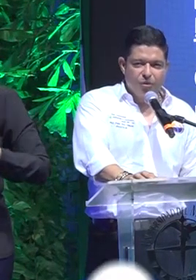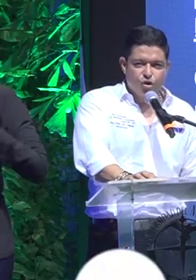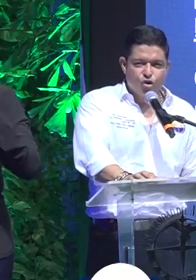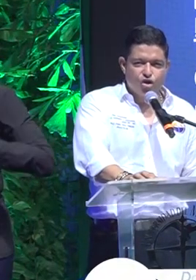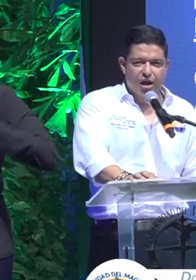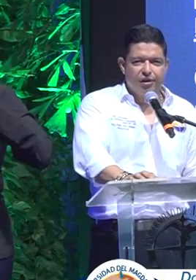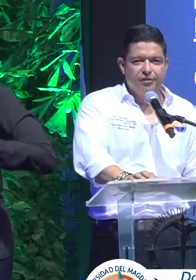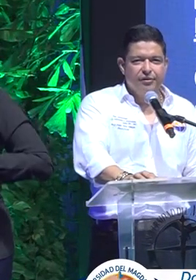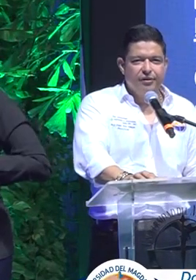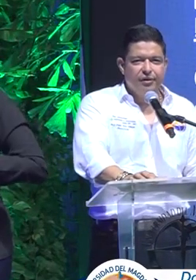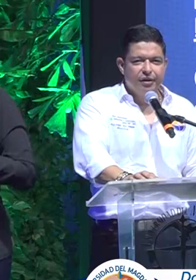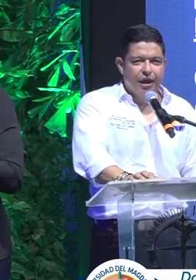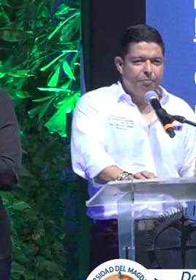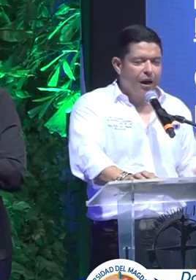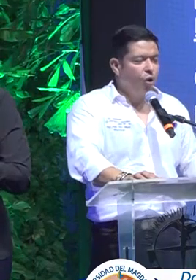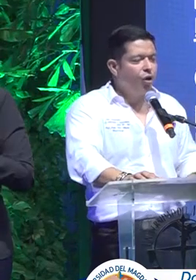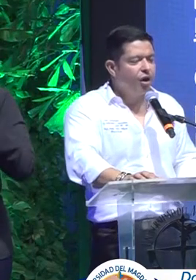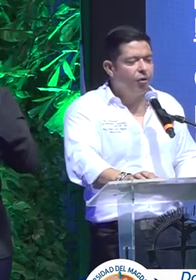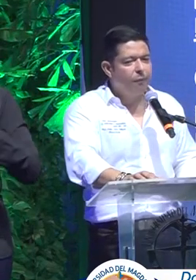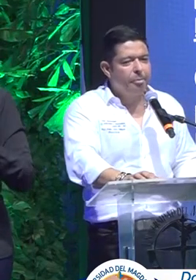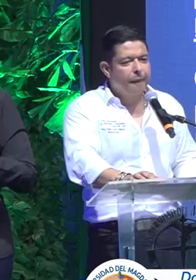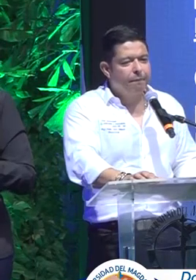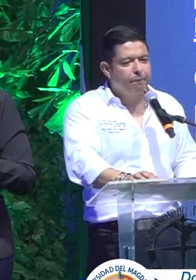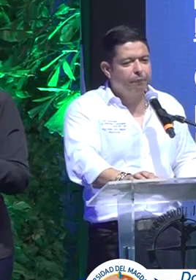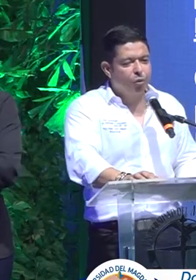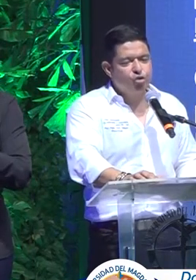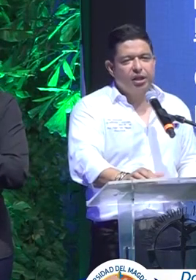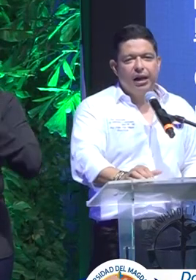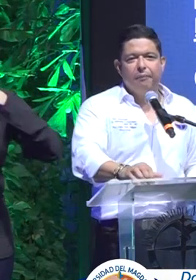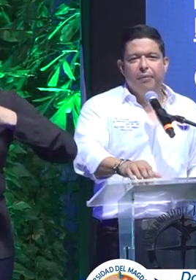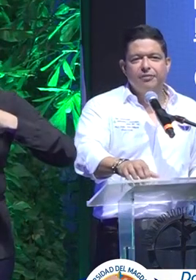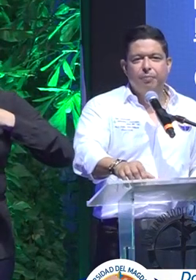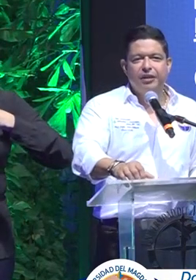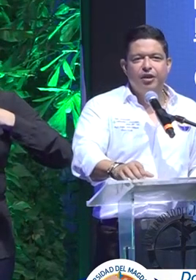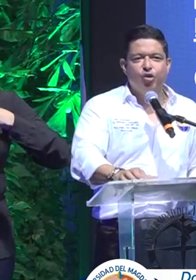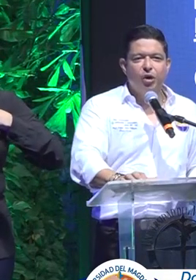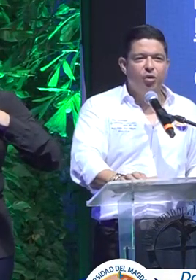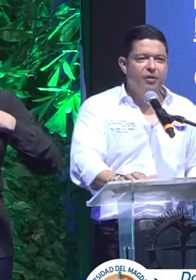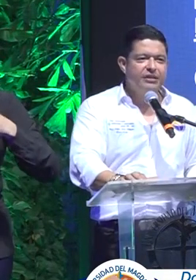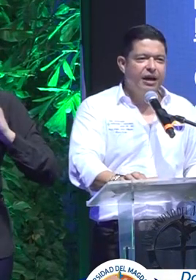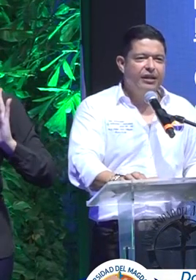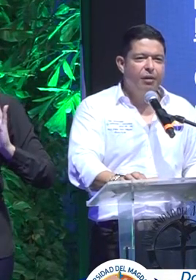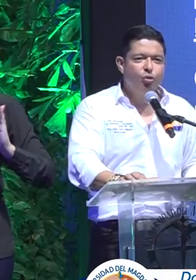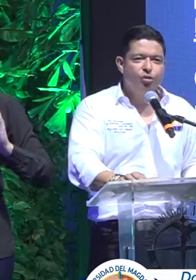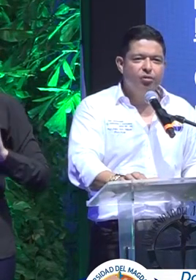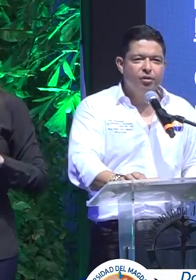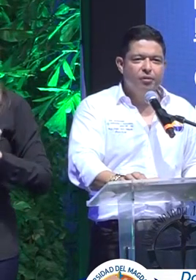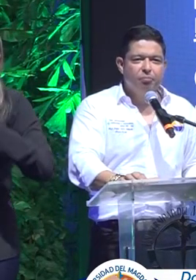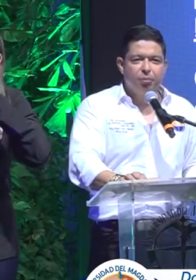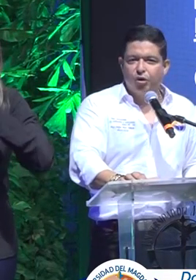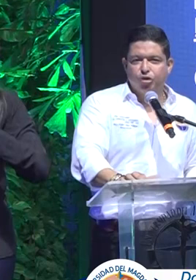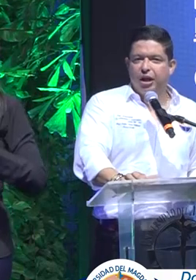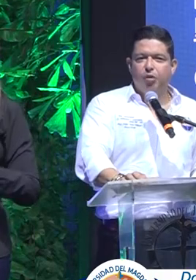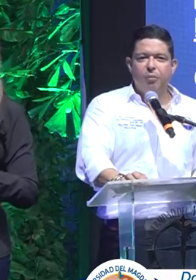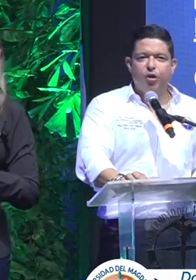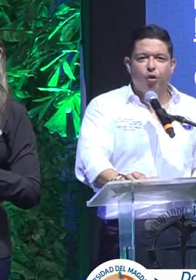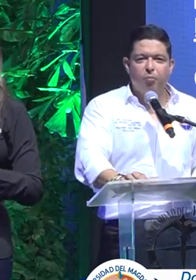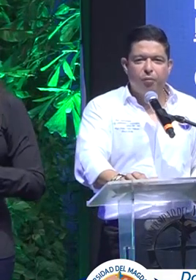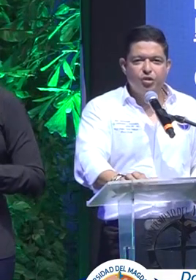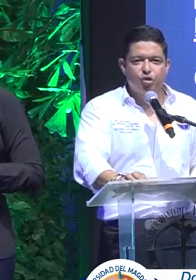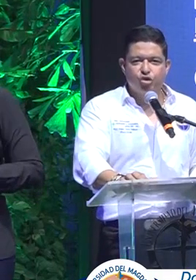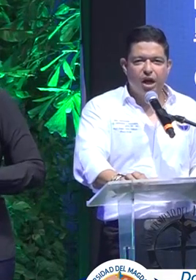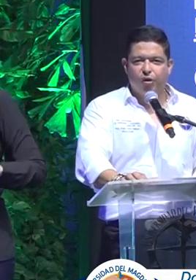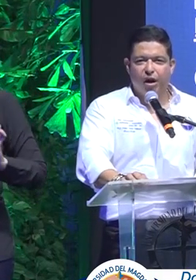el compromiso social. Es paradójico, pero muchas de las más prestigiosas universidades del mundo pues no tienen un